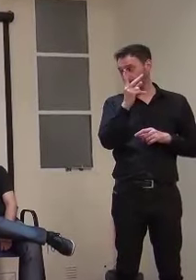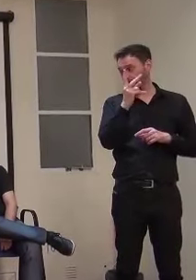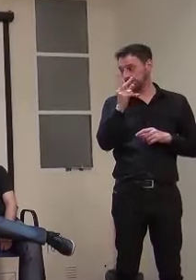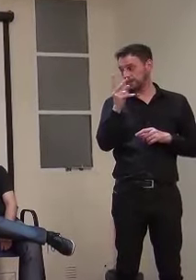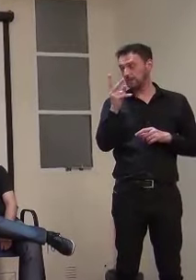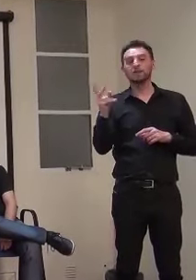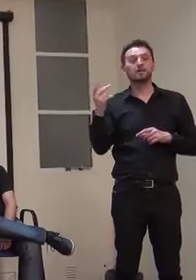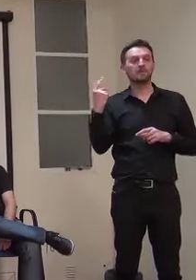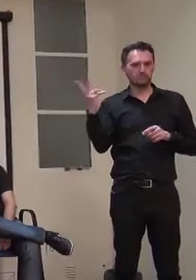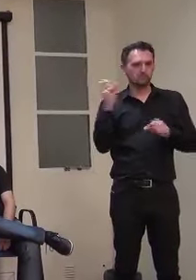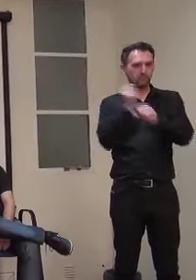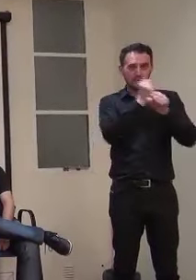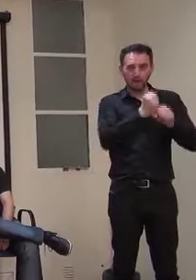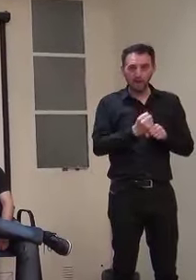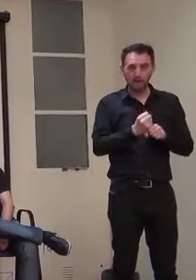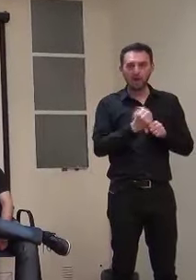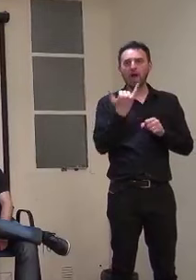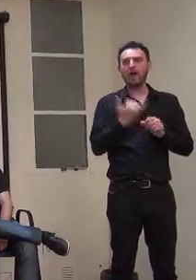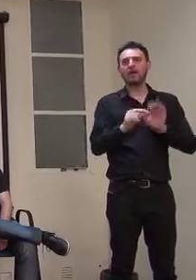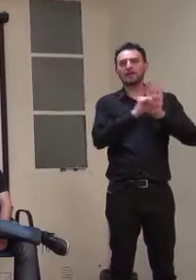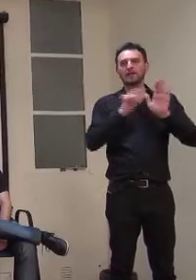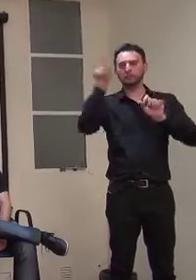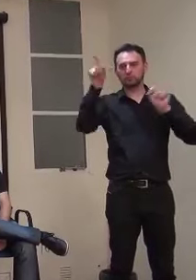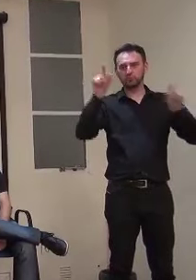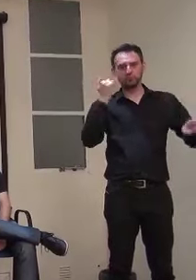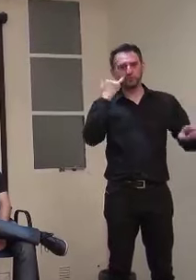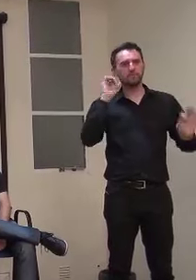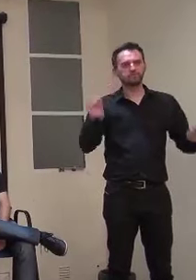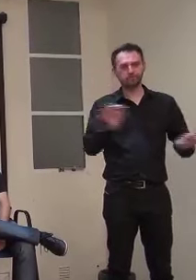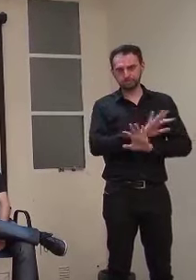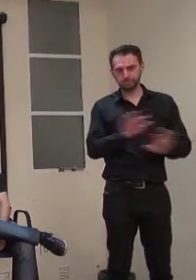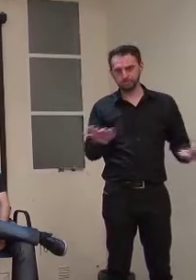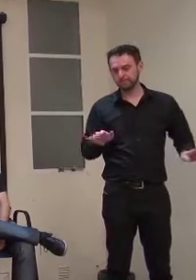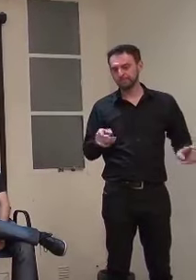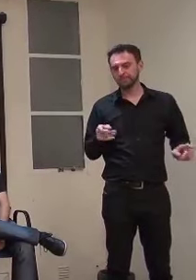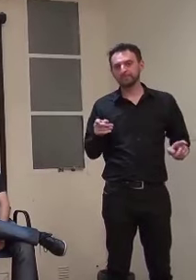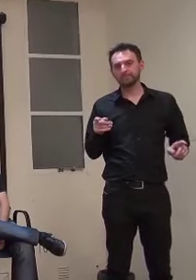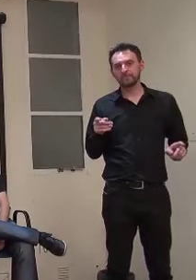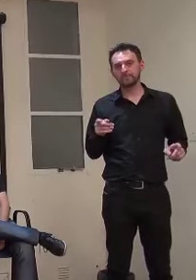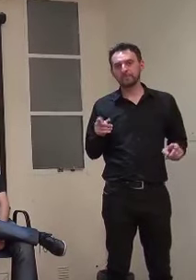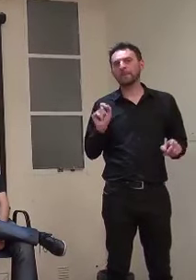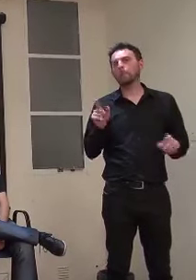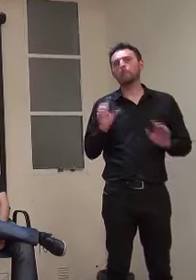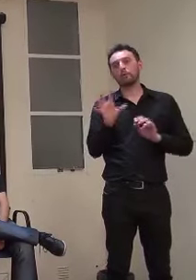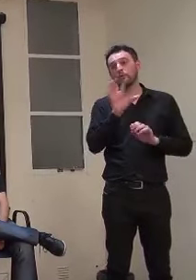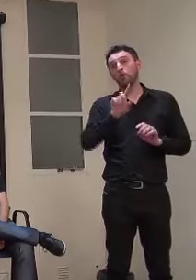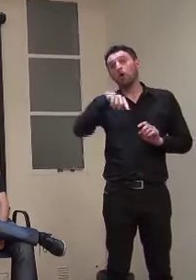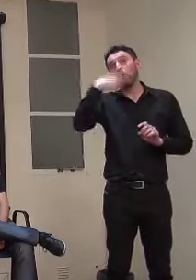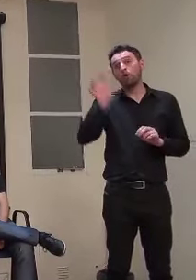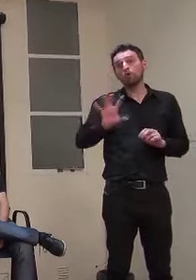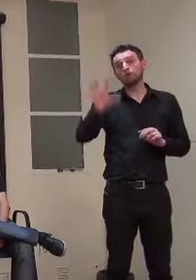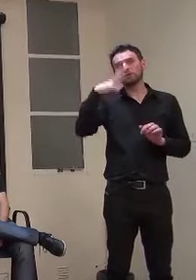trabajando que tienen sus resoluciones ya implementadas además